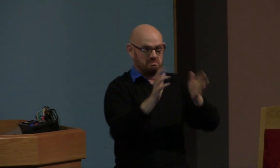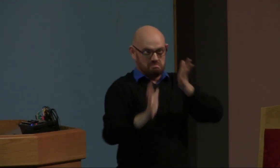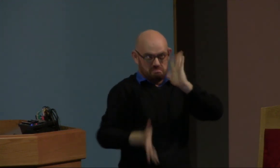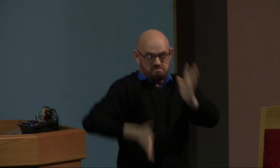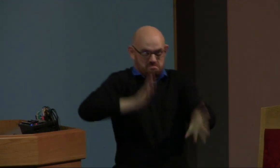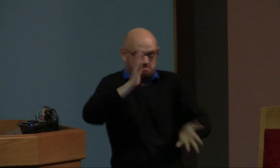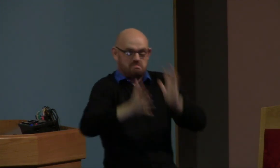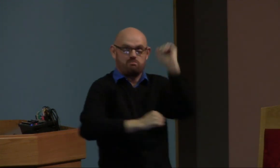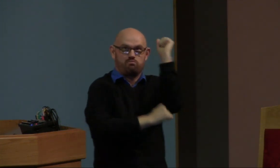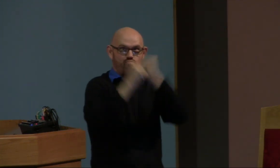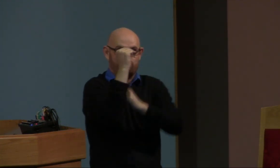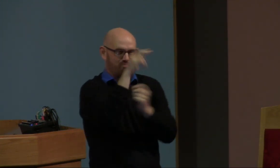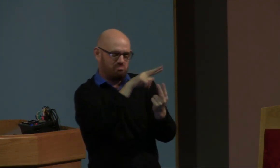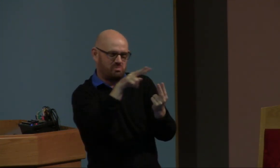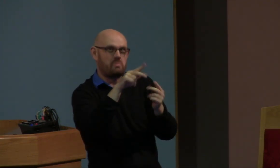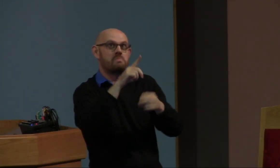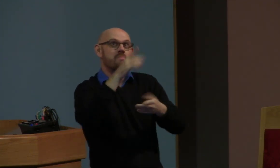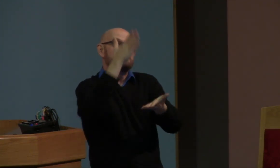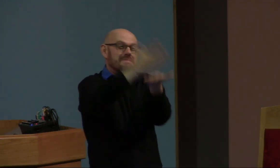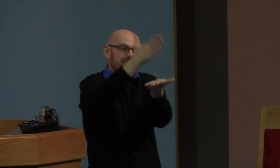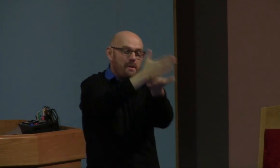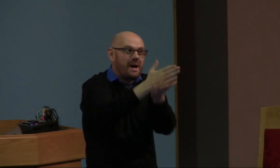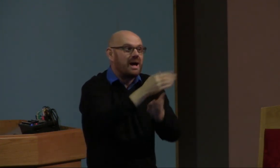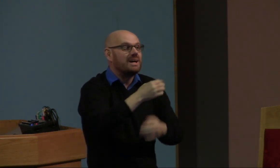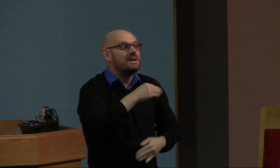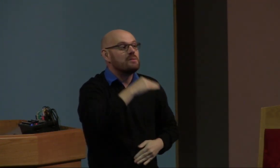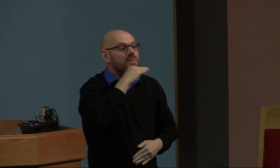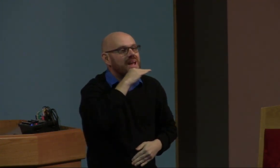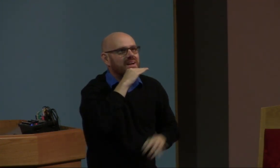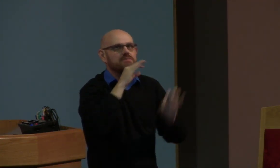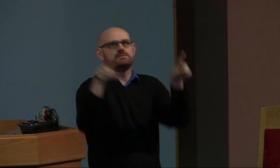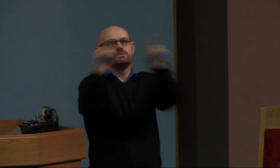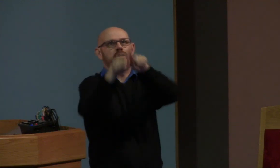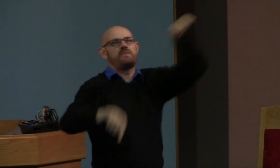sin. So ons het gebare struktuur beteken,